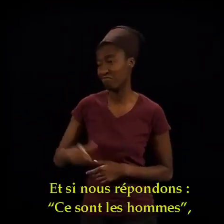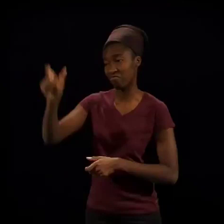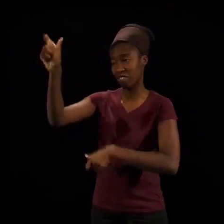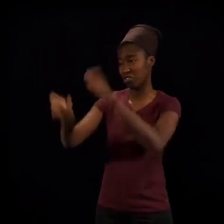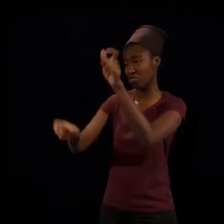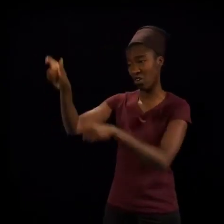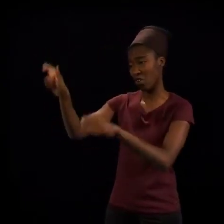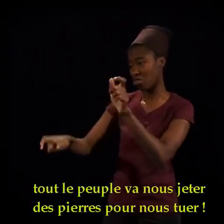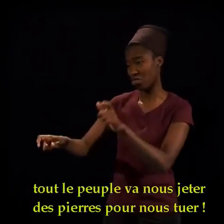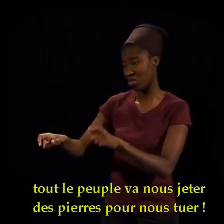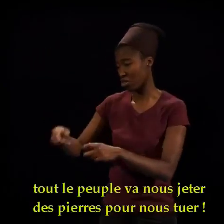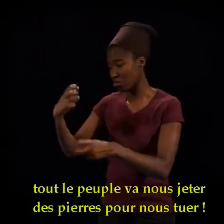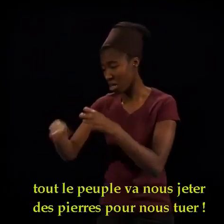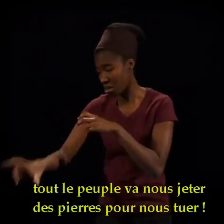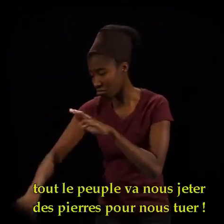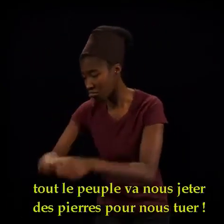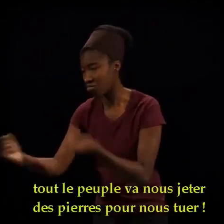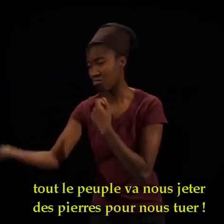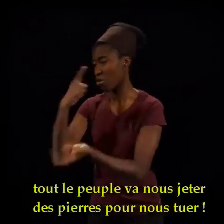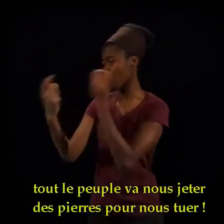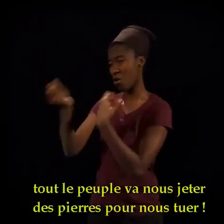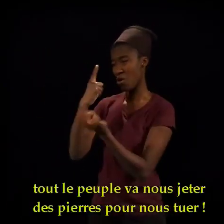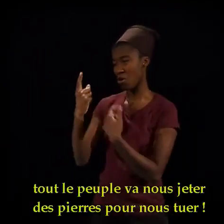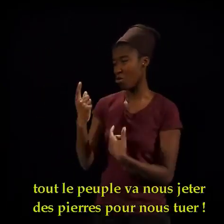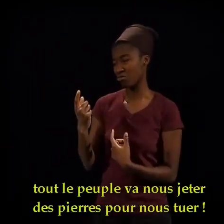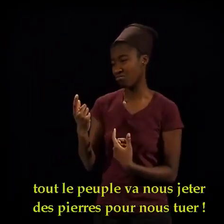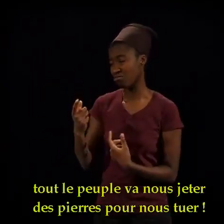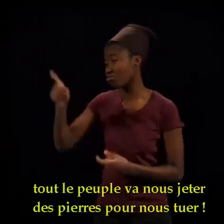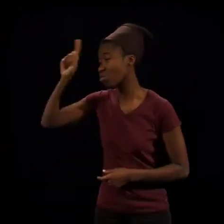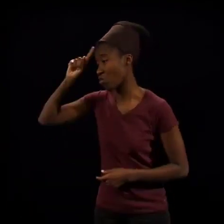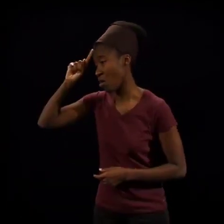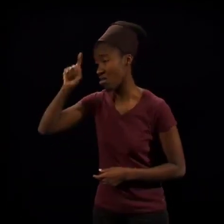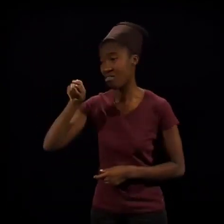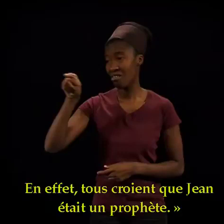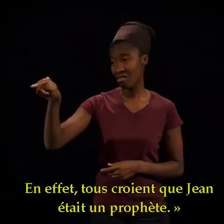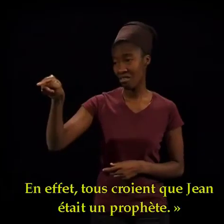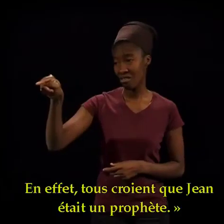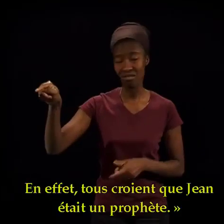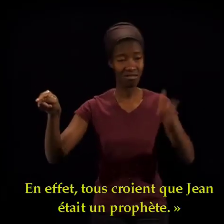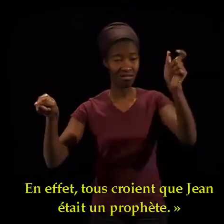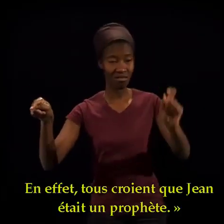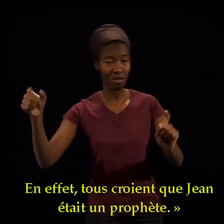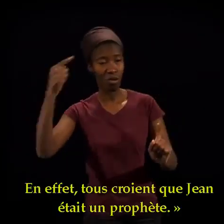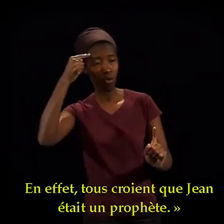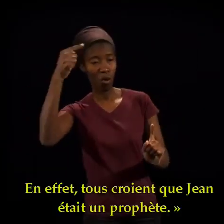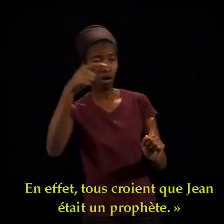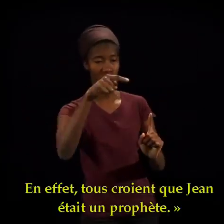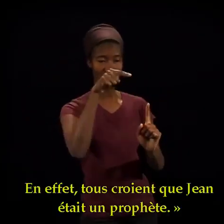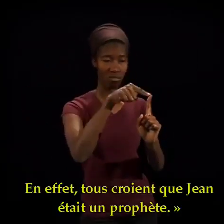tout le peuple va nous jeter des pierres pour nous tuer. En effet, tous croient que Jean était un